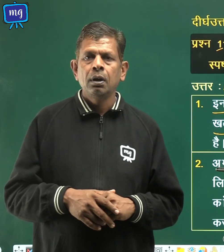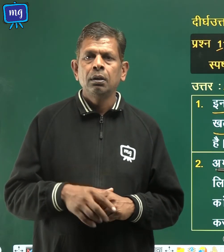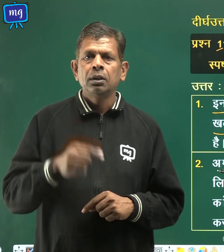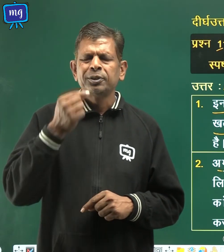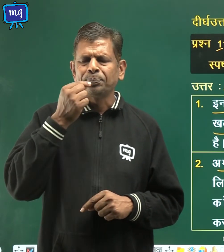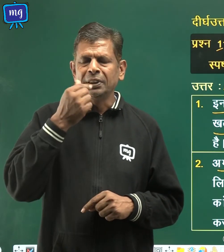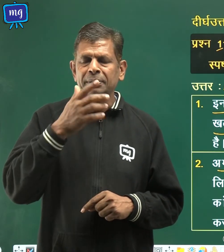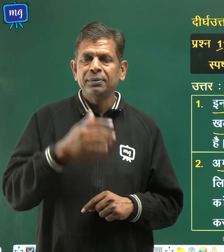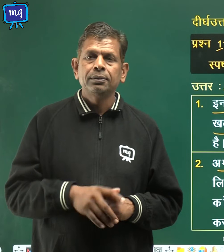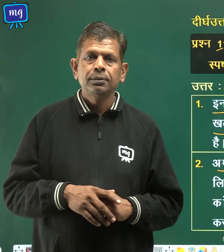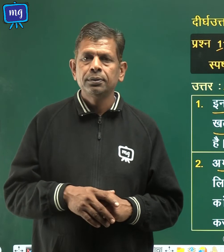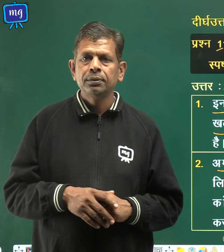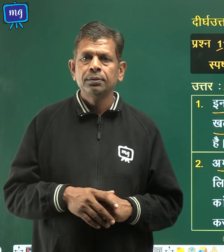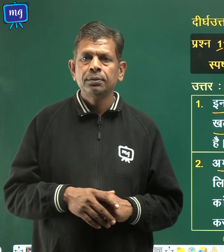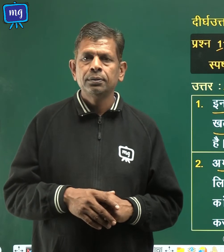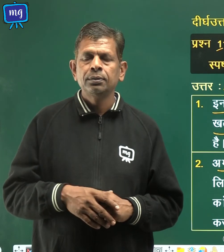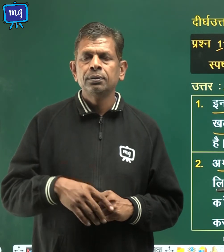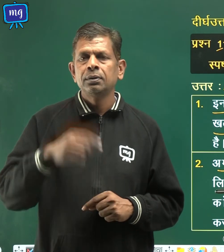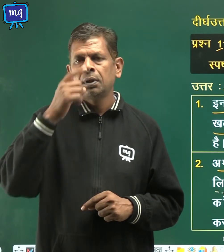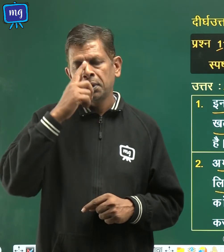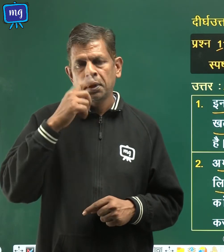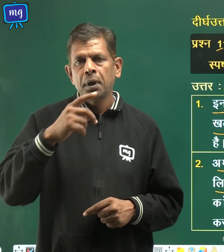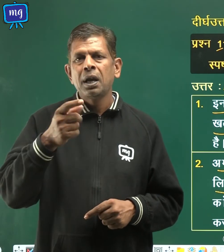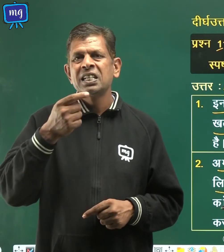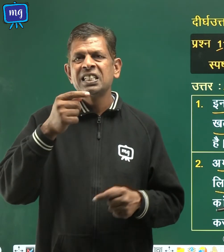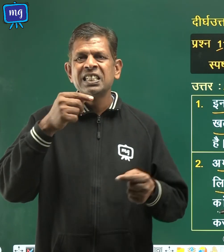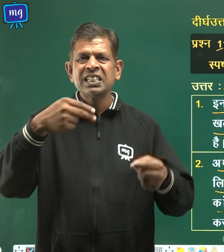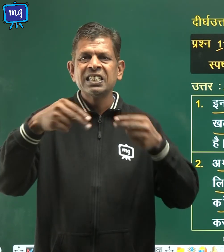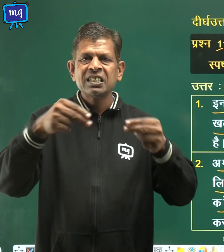अम्ल नीले लिटमस पत्र को